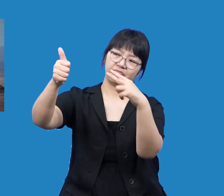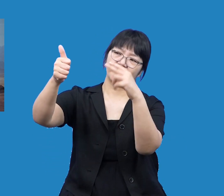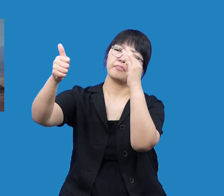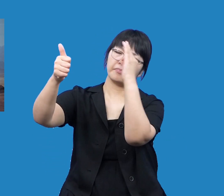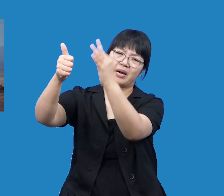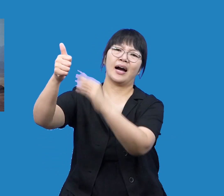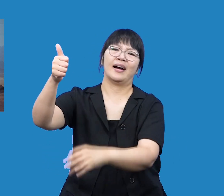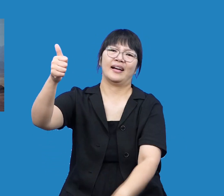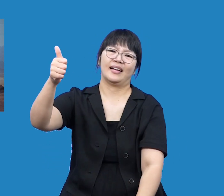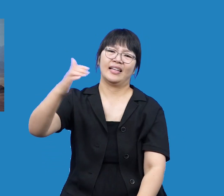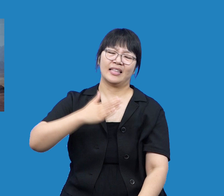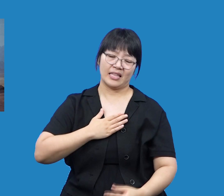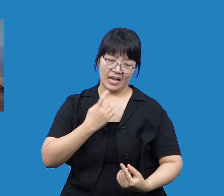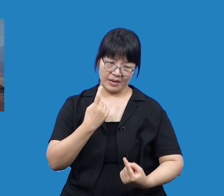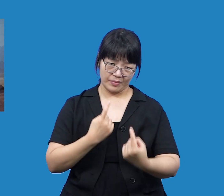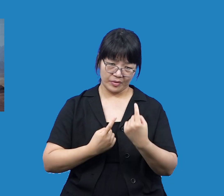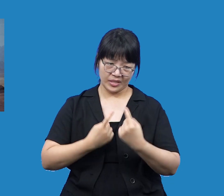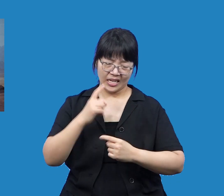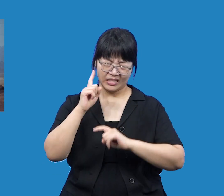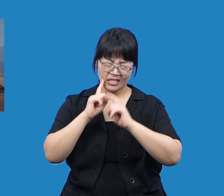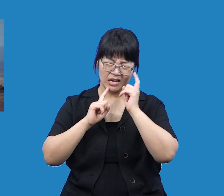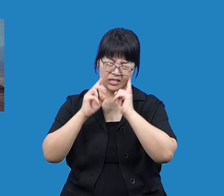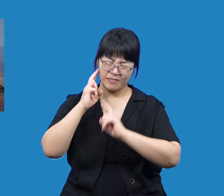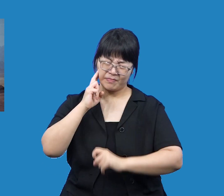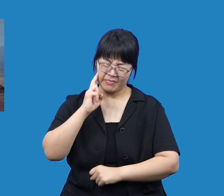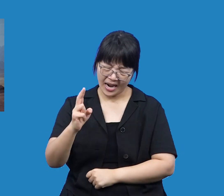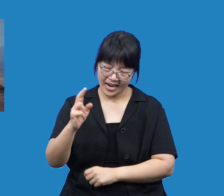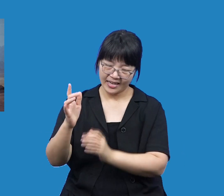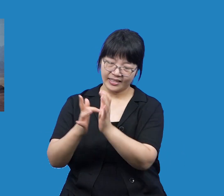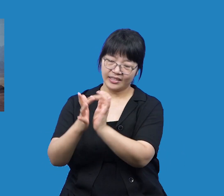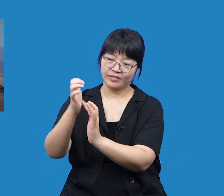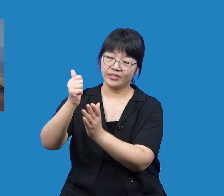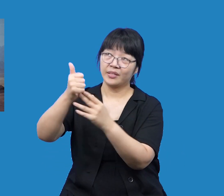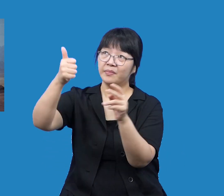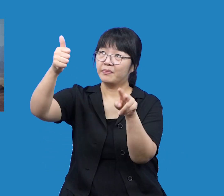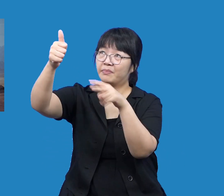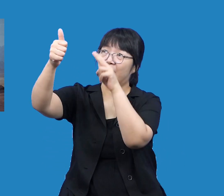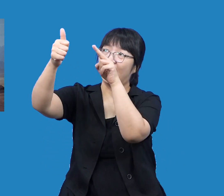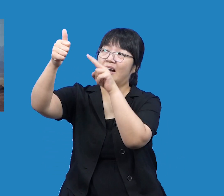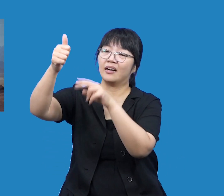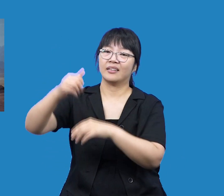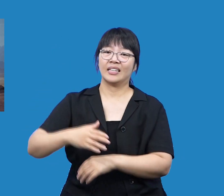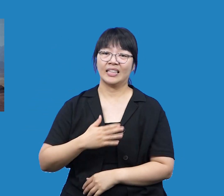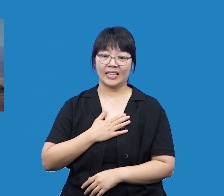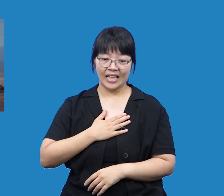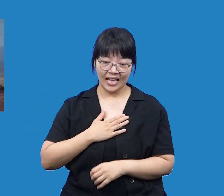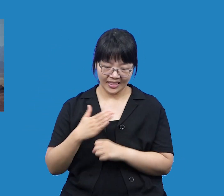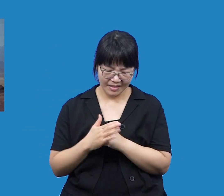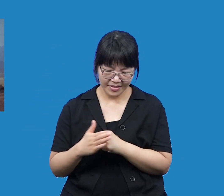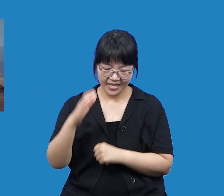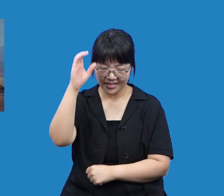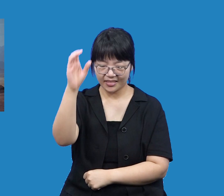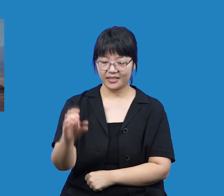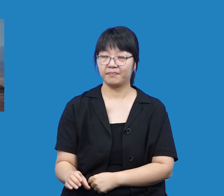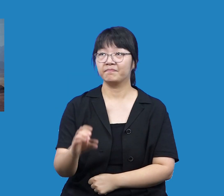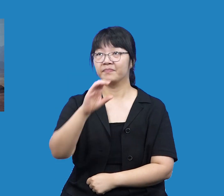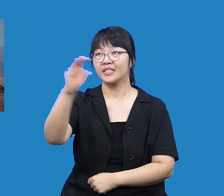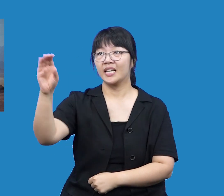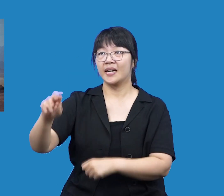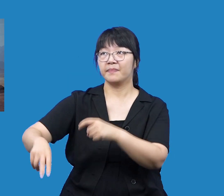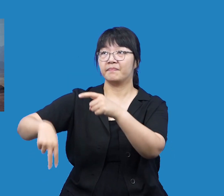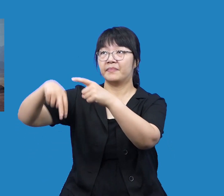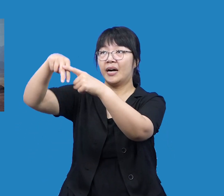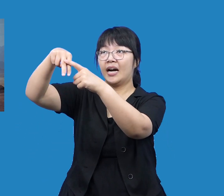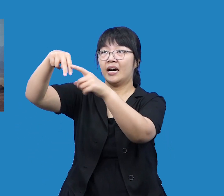당신보다 더 상처를 받으셨던 그 주님을 바라보세요. 아니, 당신 때문에 십자가에 못 박혔던